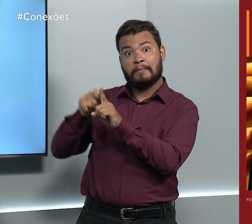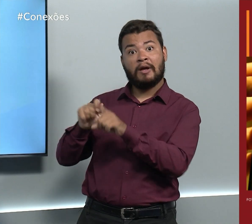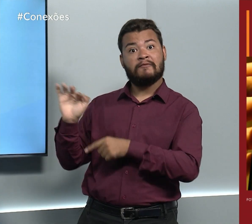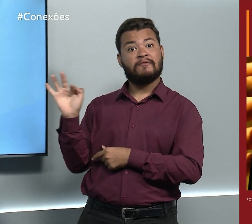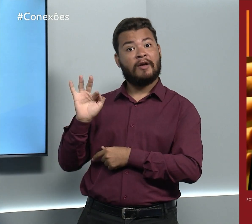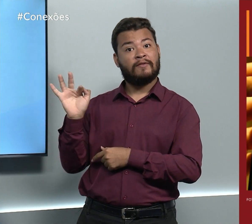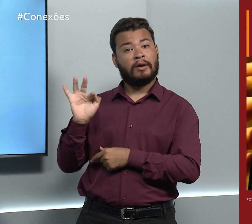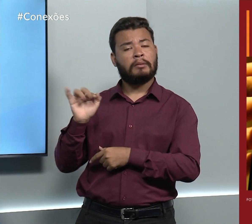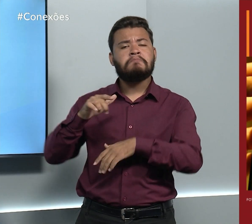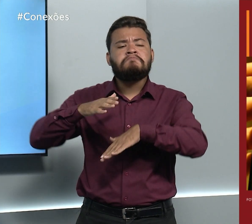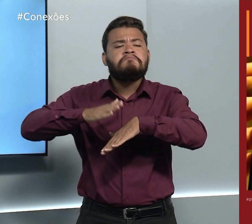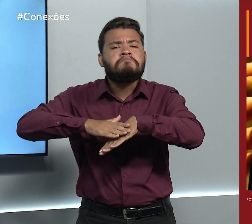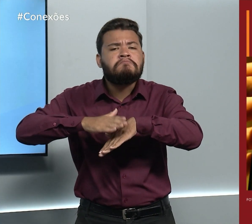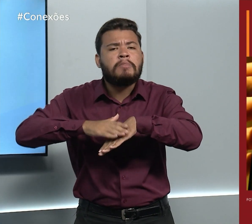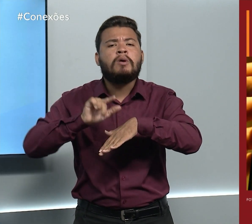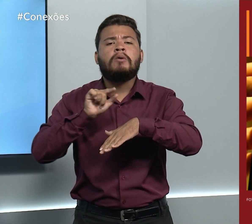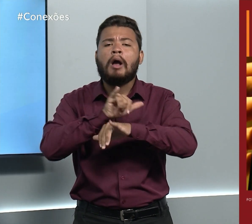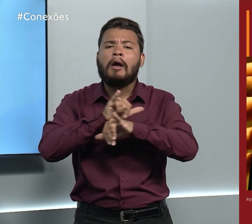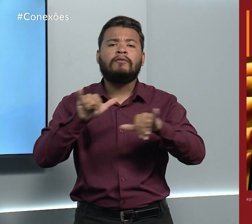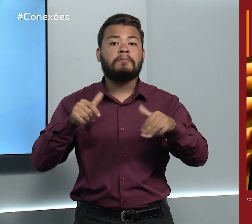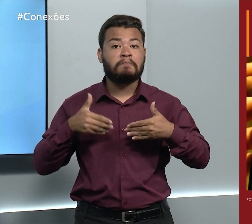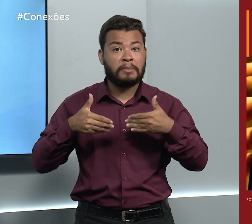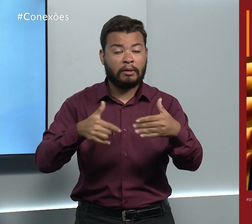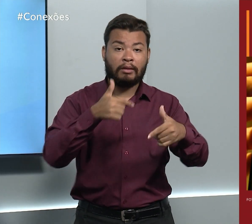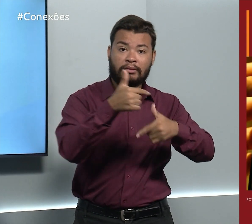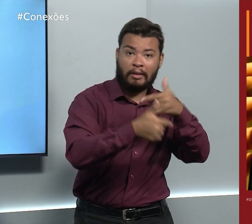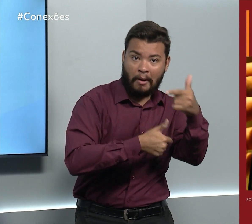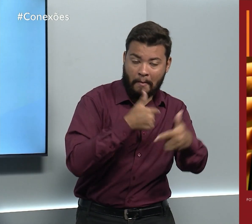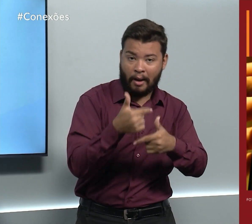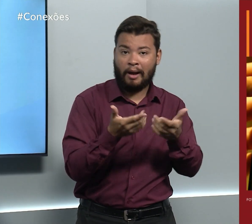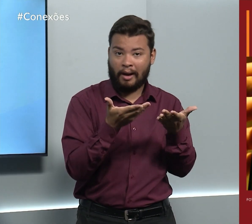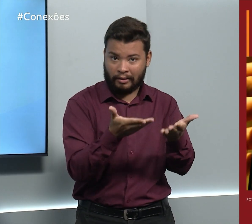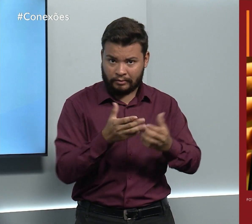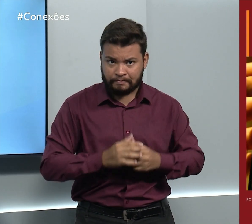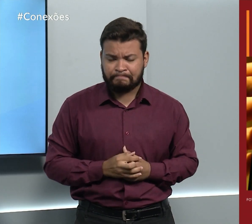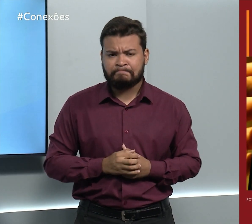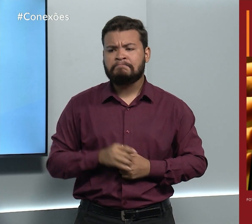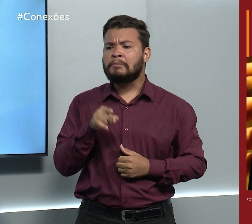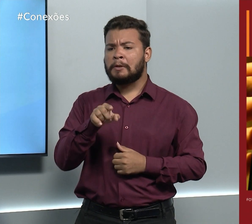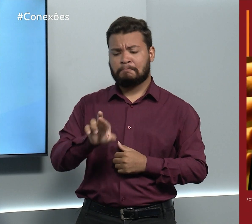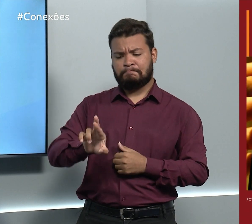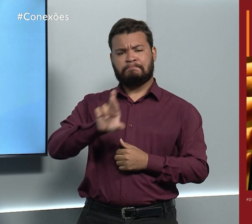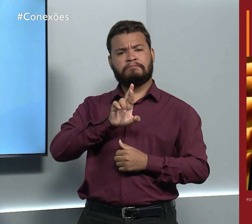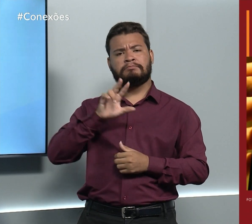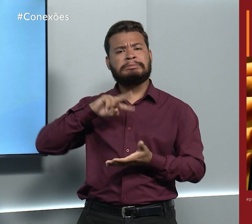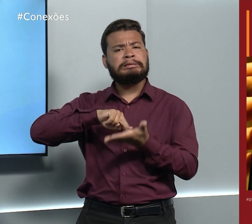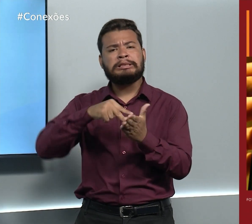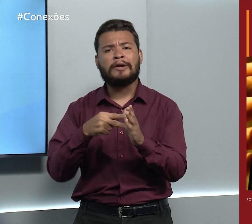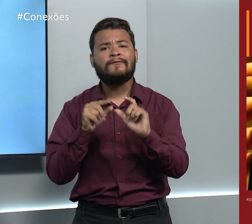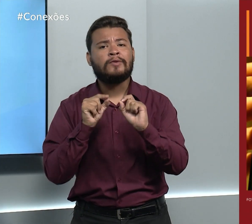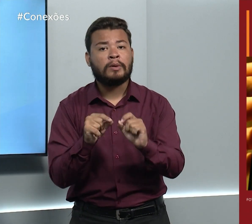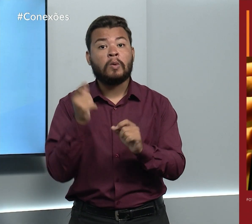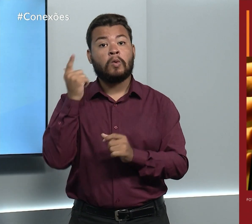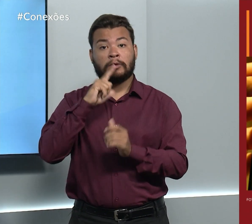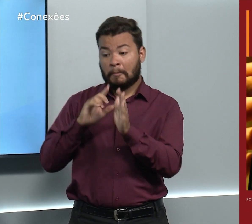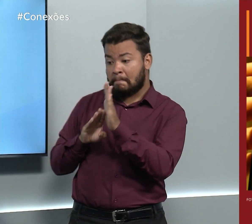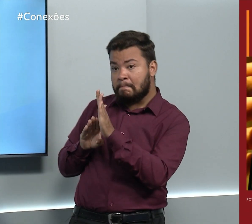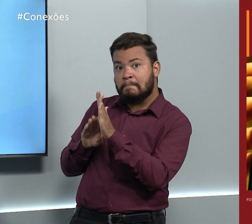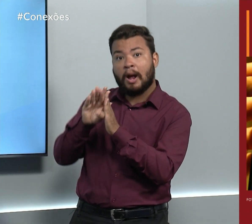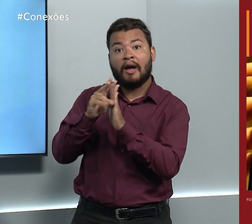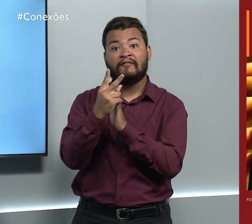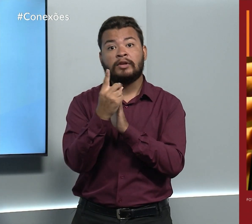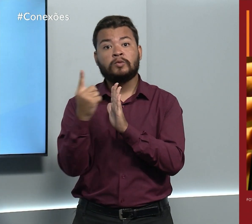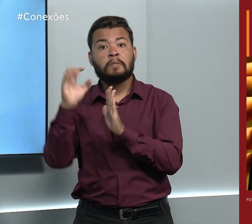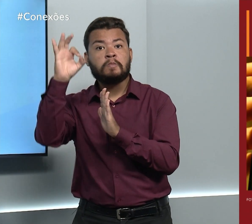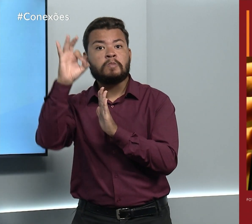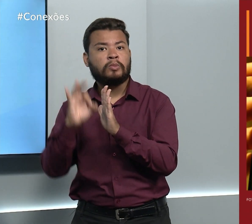o Ministério do Trabalho e Emprego. O resultado representa um crescimento de 21% frente